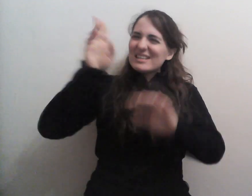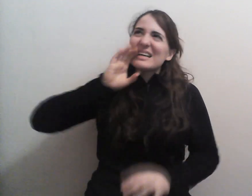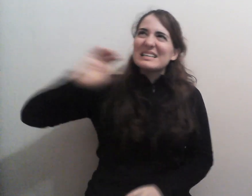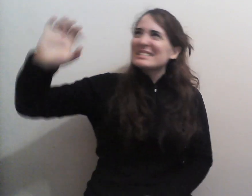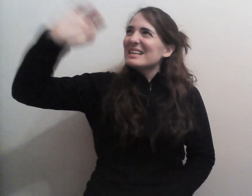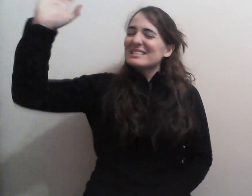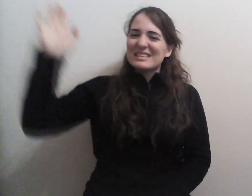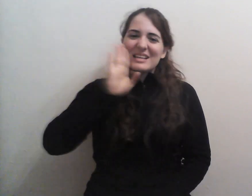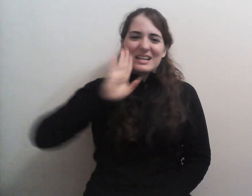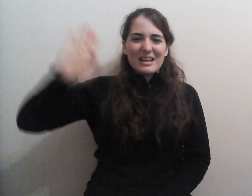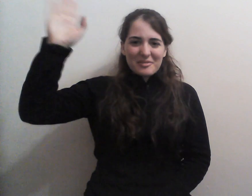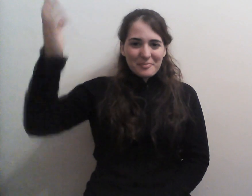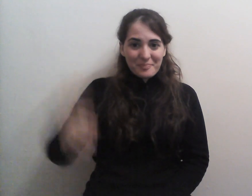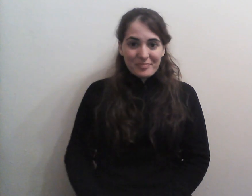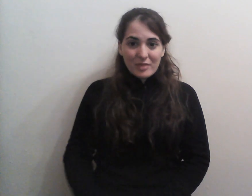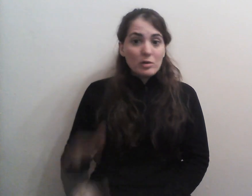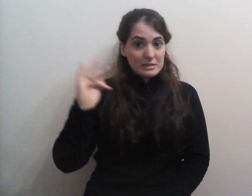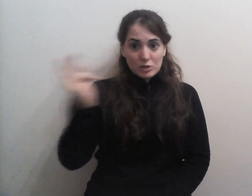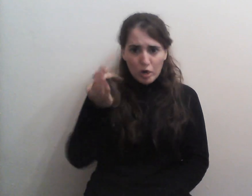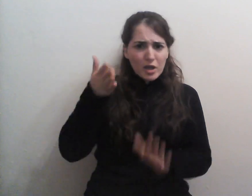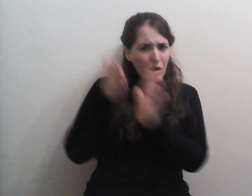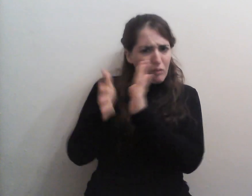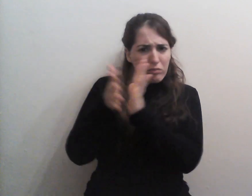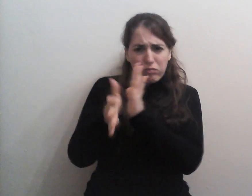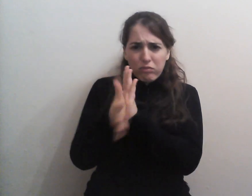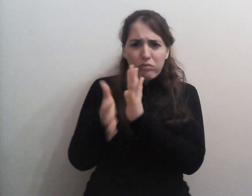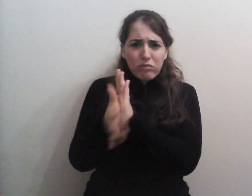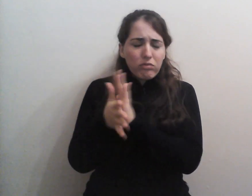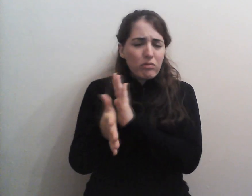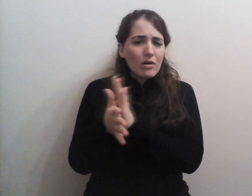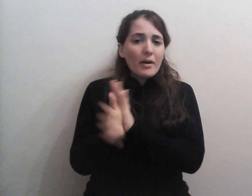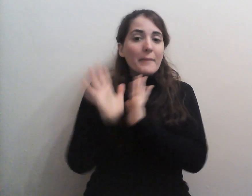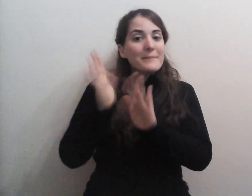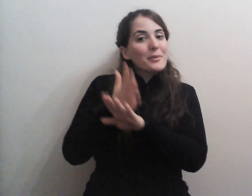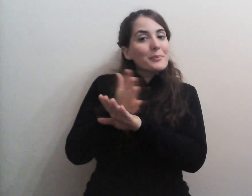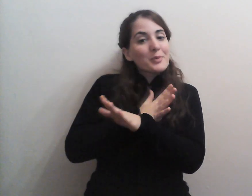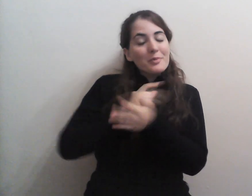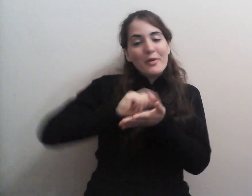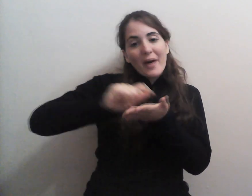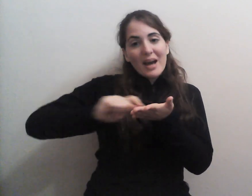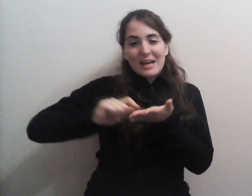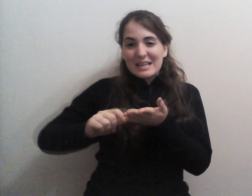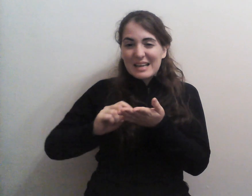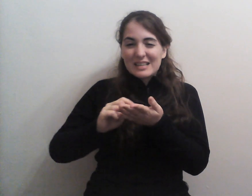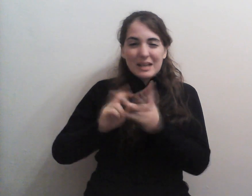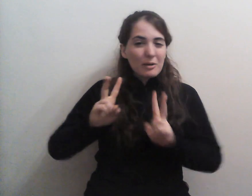de desarrollar una teología sistemática, precisa, él empieza su carta alabando y adorando el nombre del